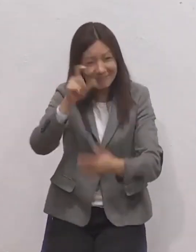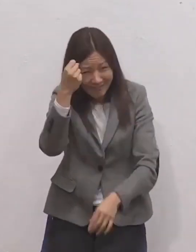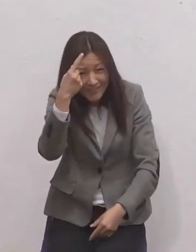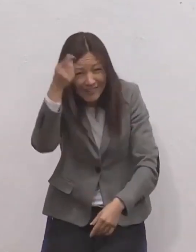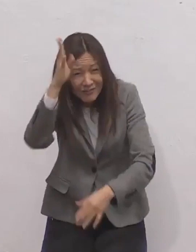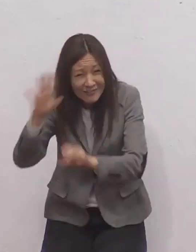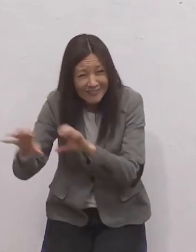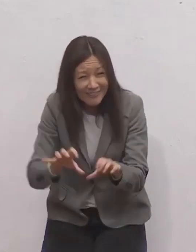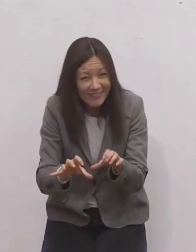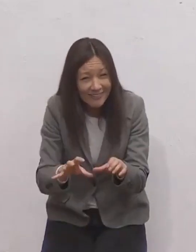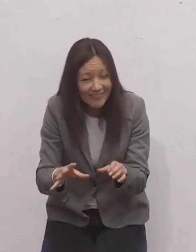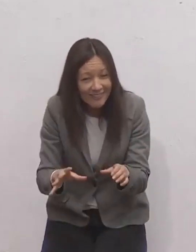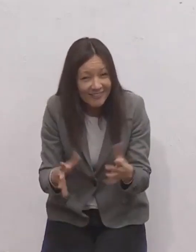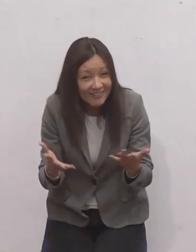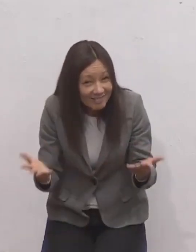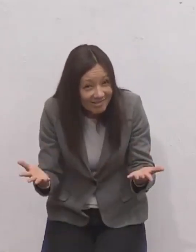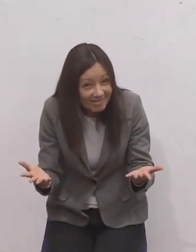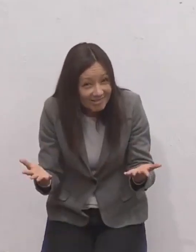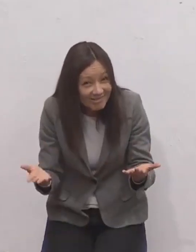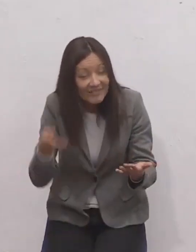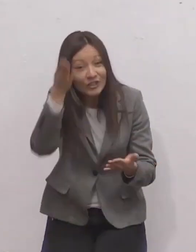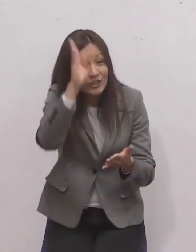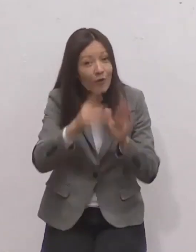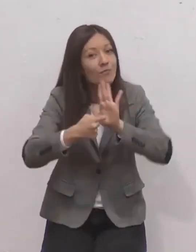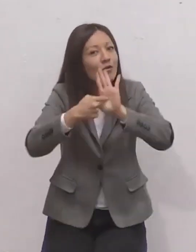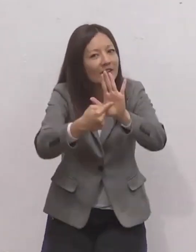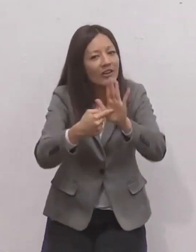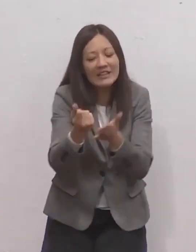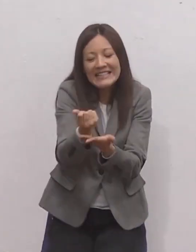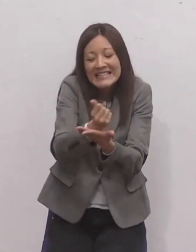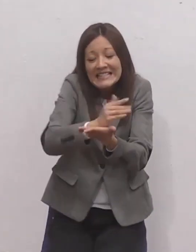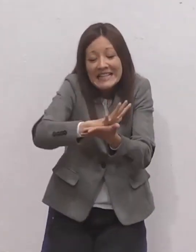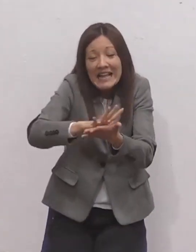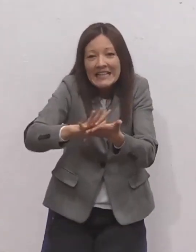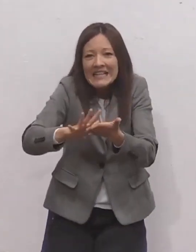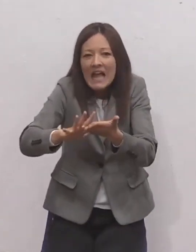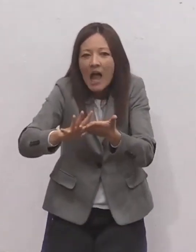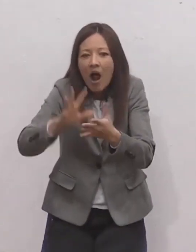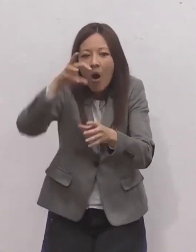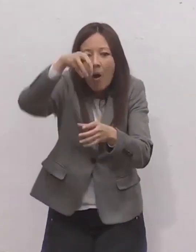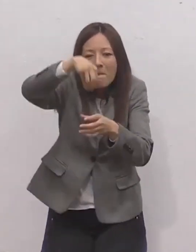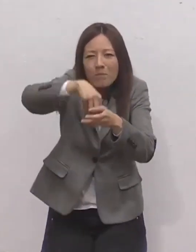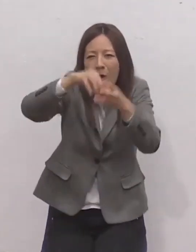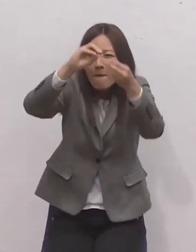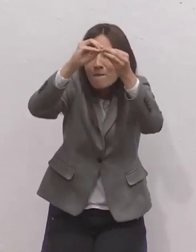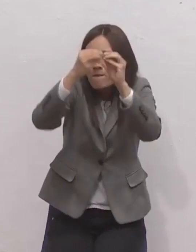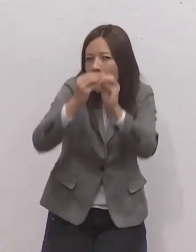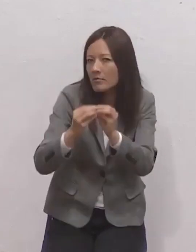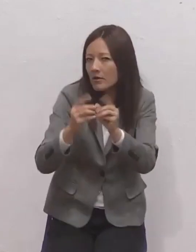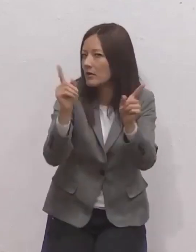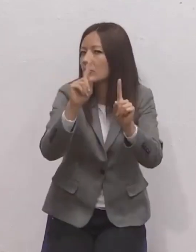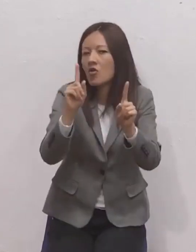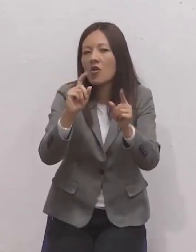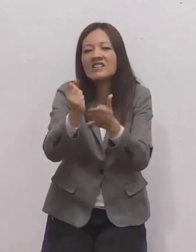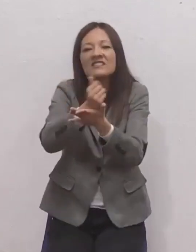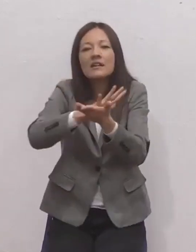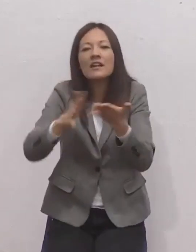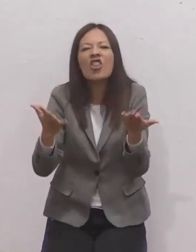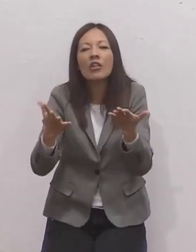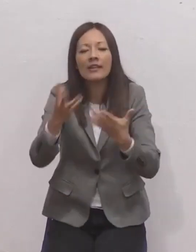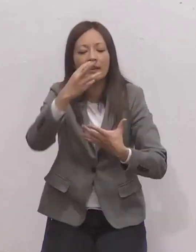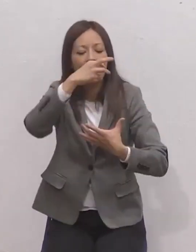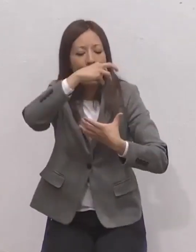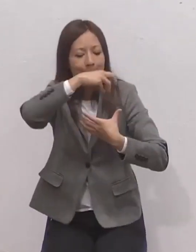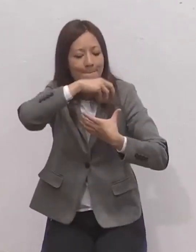haciendo Dios? Que nos está mostrando que la santidad no está en la forma, sino en la esencia, en el espíritu, en